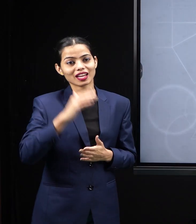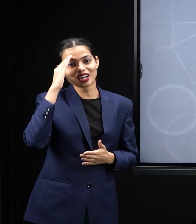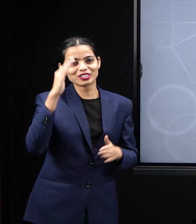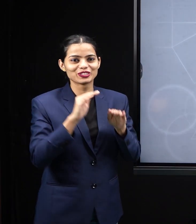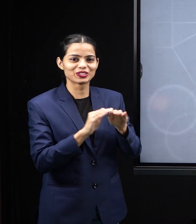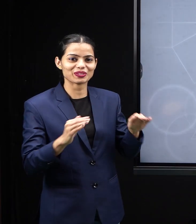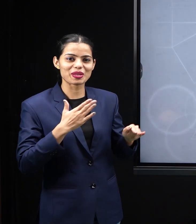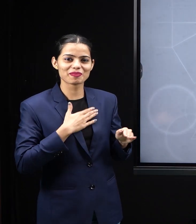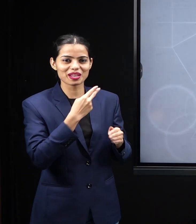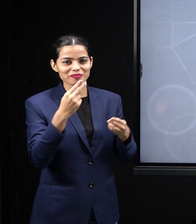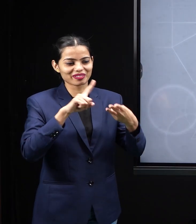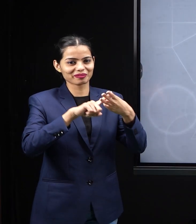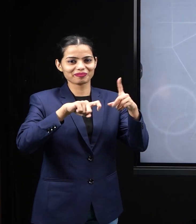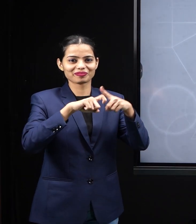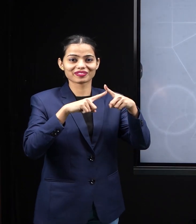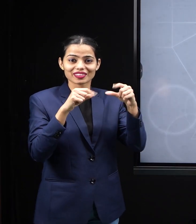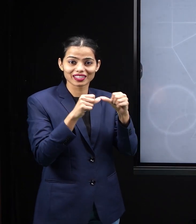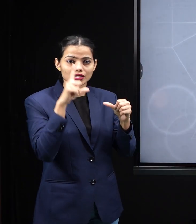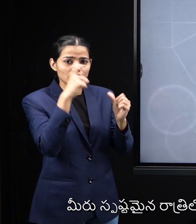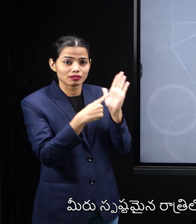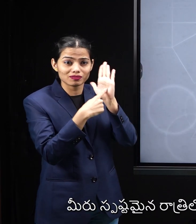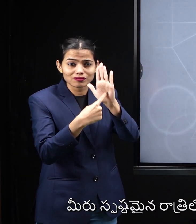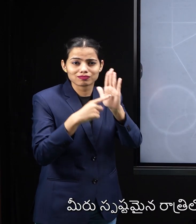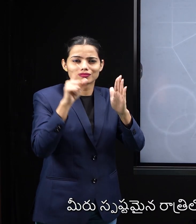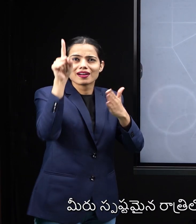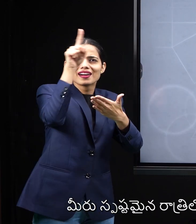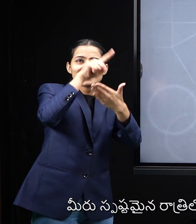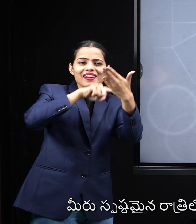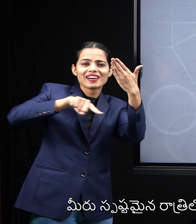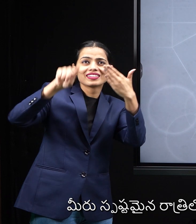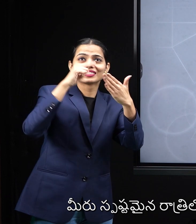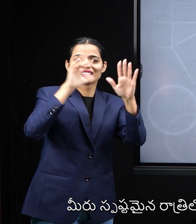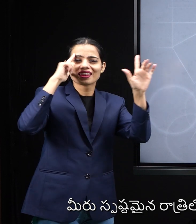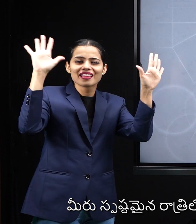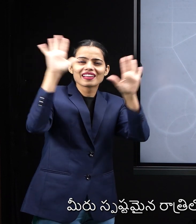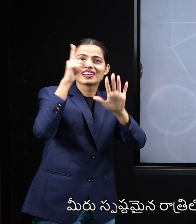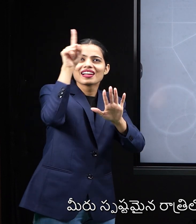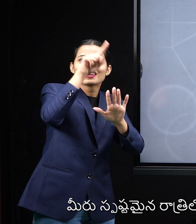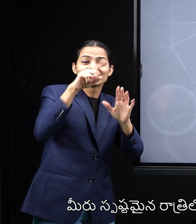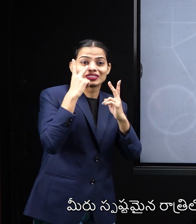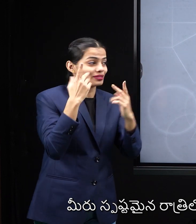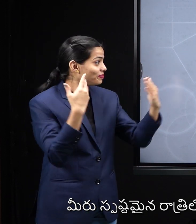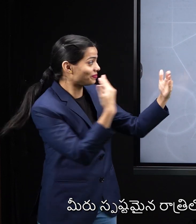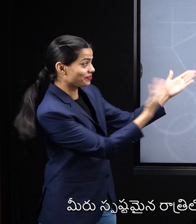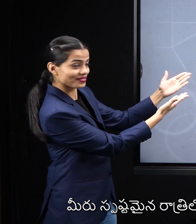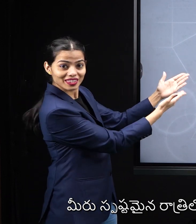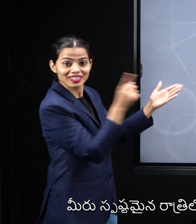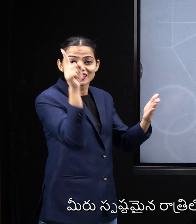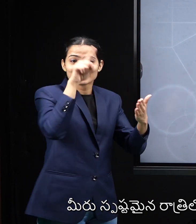హలో పిల్లలు, నేను ఏక్తా. మీరు స్పష్టమైన రాత్రిలో నక్షత్రాలను చూస్తున్నారని ఊహించుకోండి